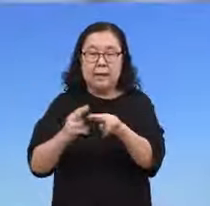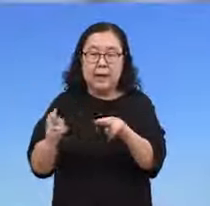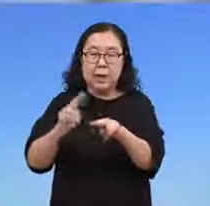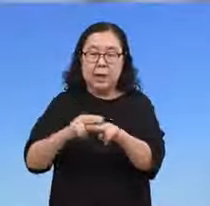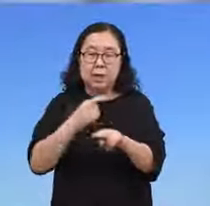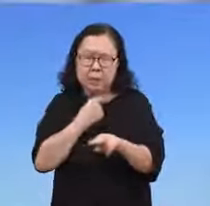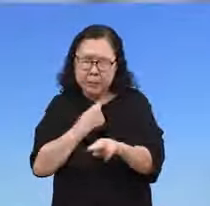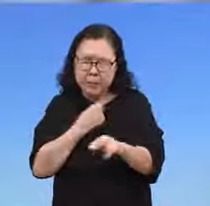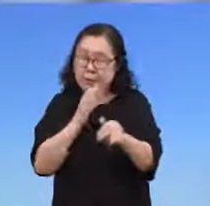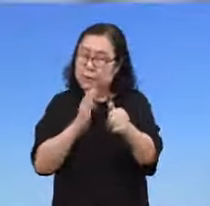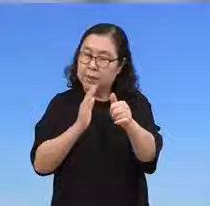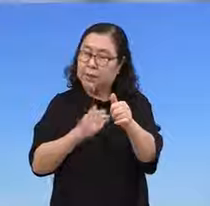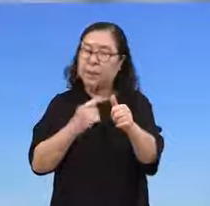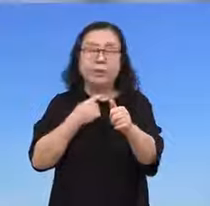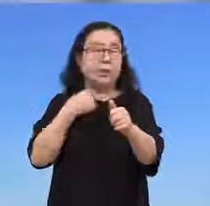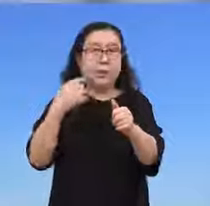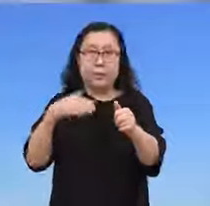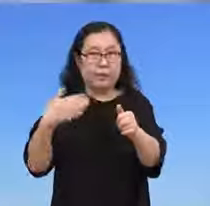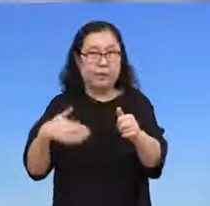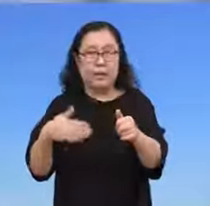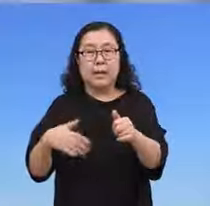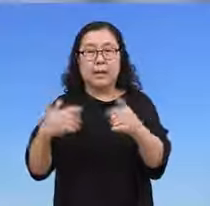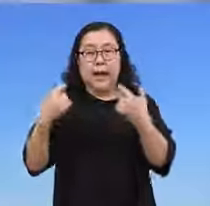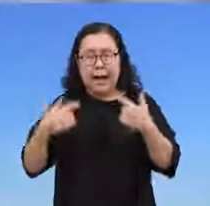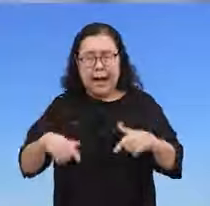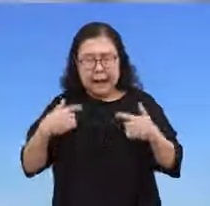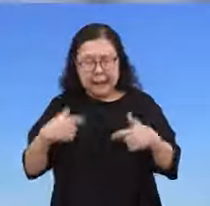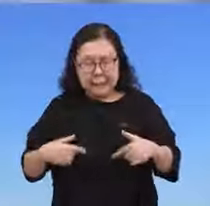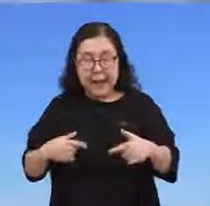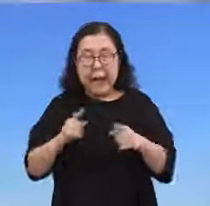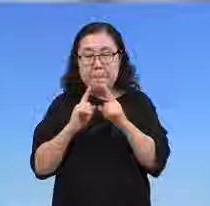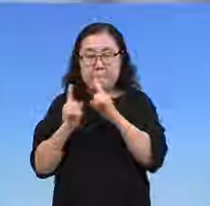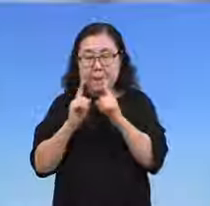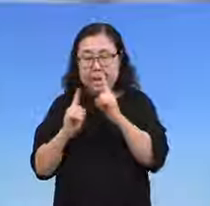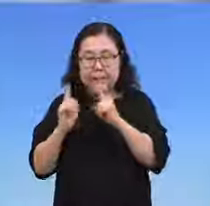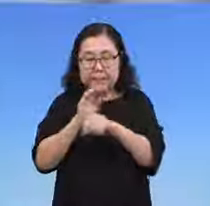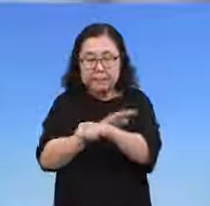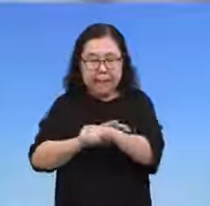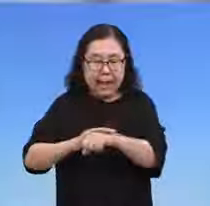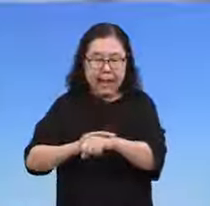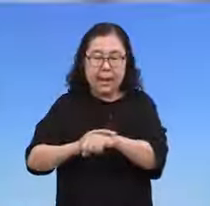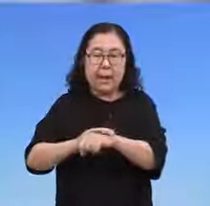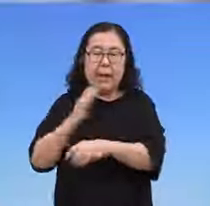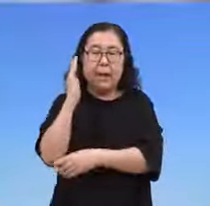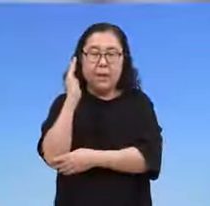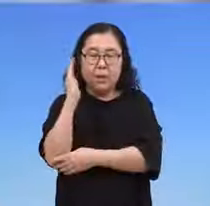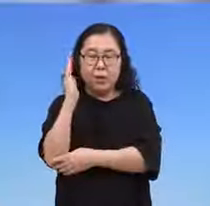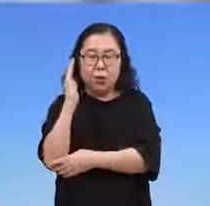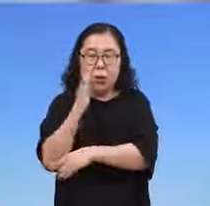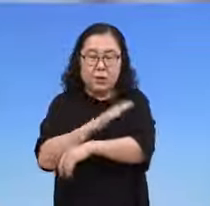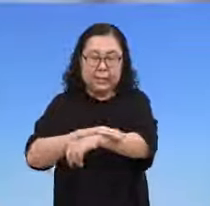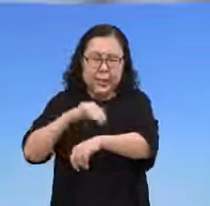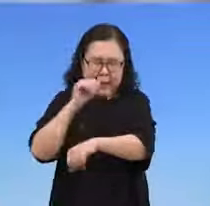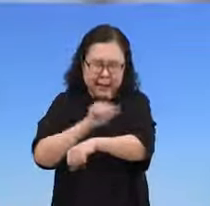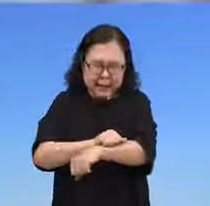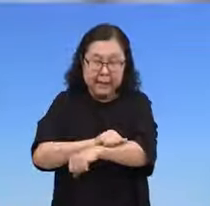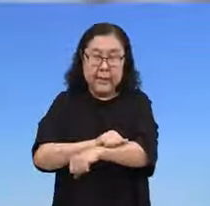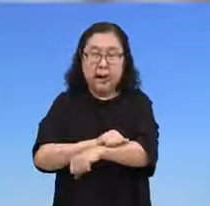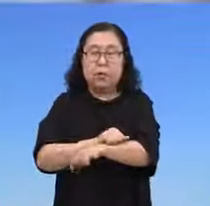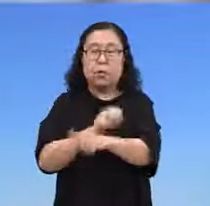누구를 만나든지 부탁하는 거 말씀 좀 잘 전하게 해달라고 늘 그 노심초사하는 마음을 가지고 있거든요.